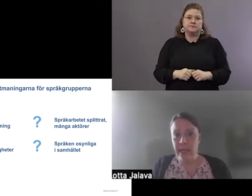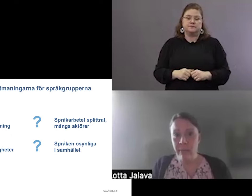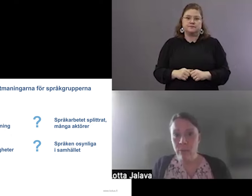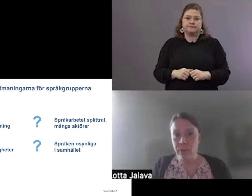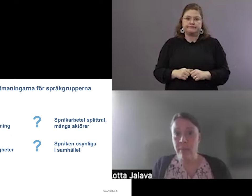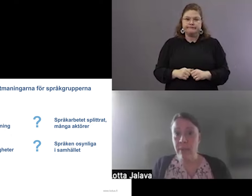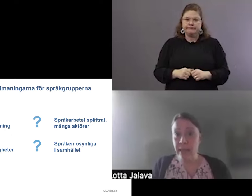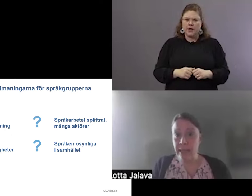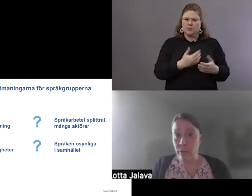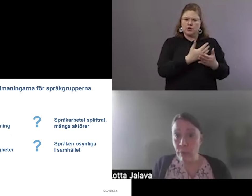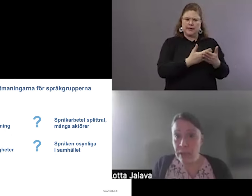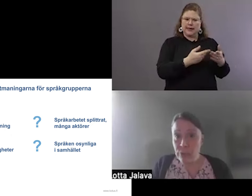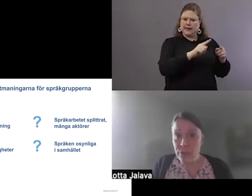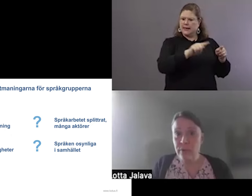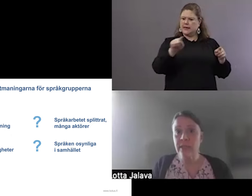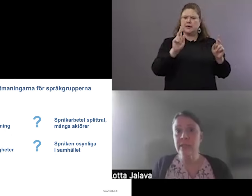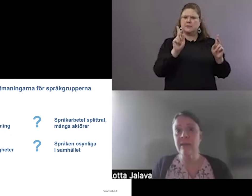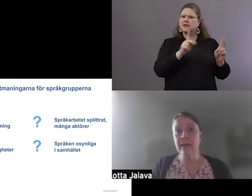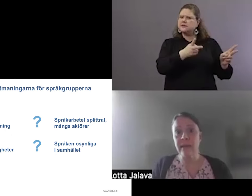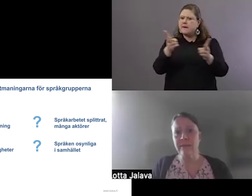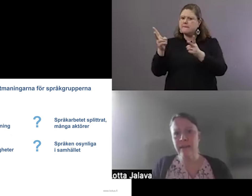Yhteisiä tosiaan ilman muuta tämä kielten opetus,